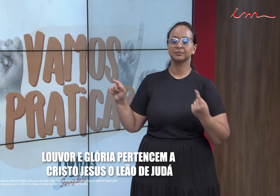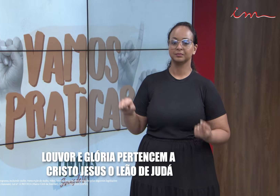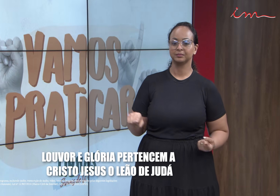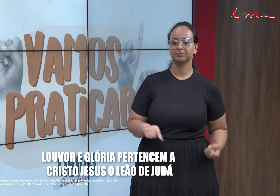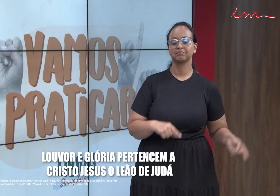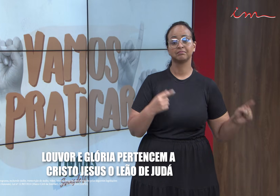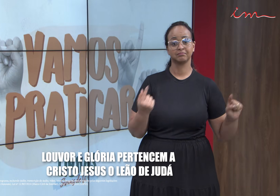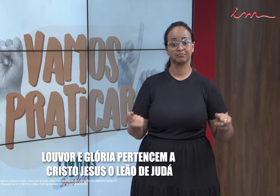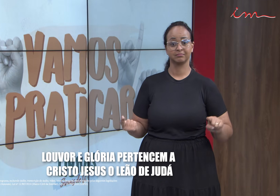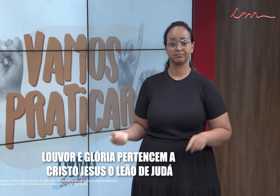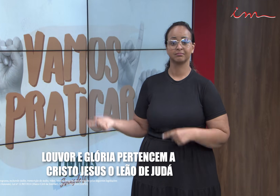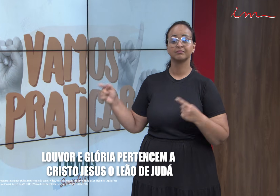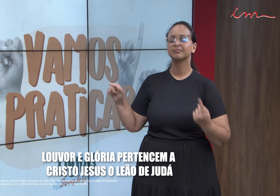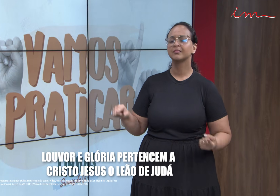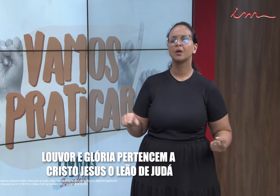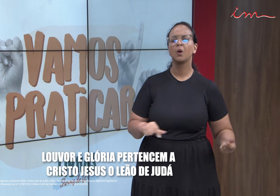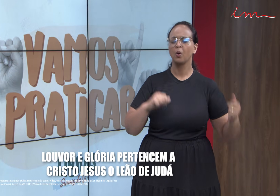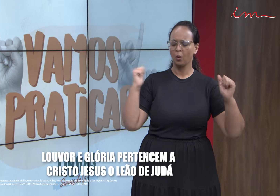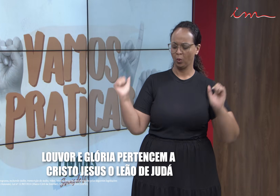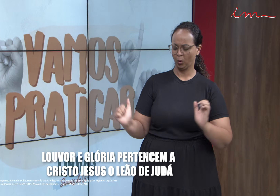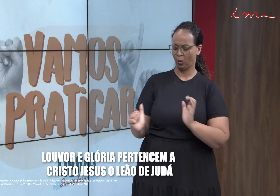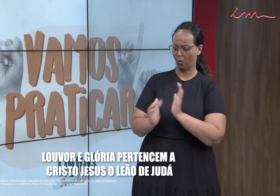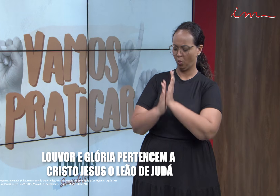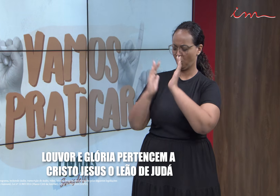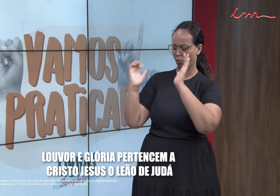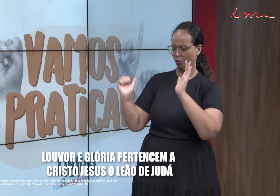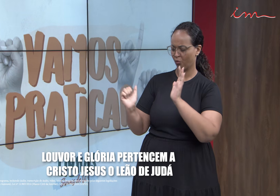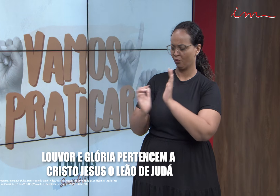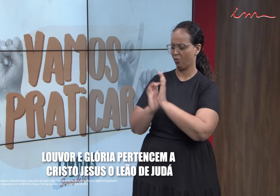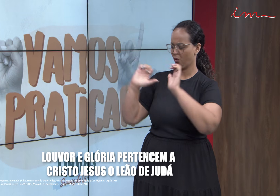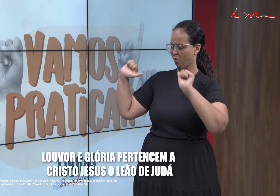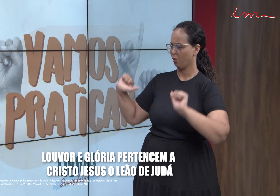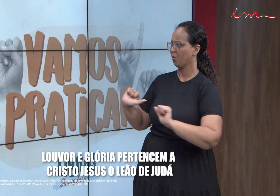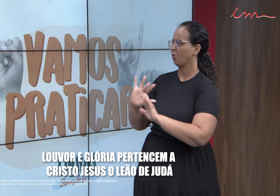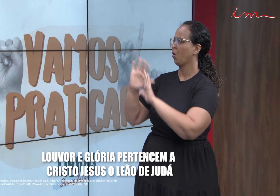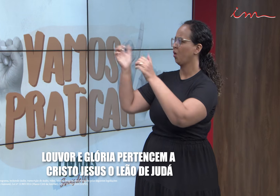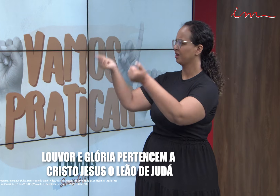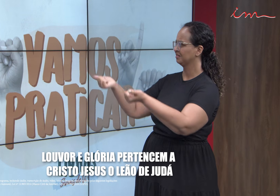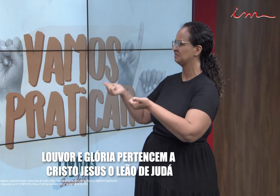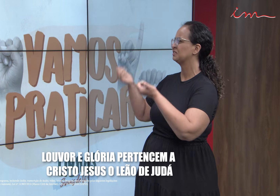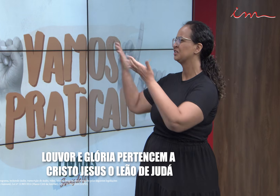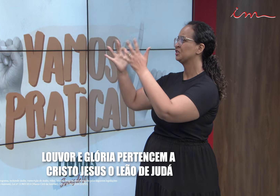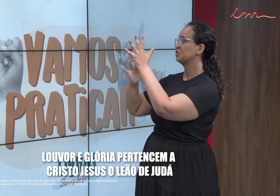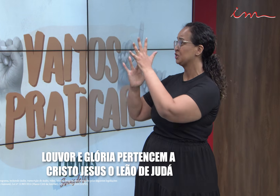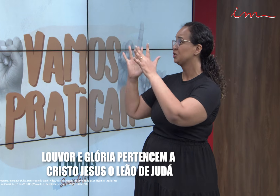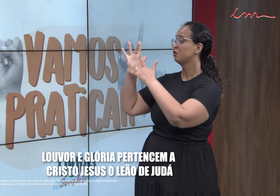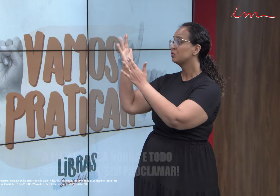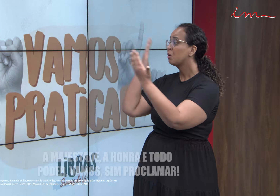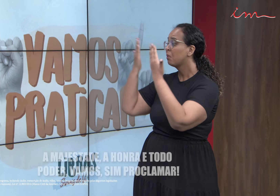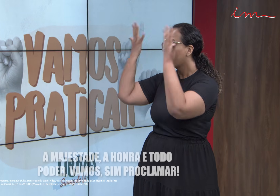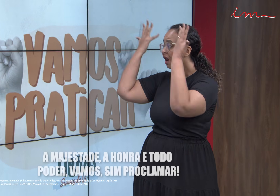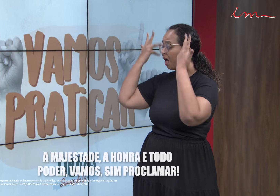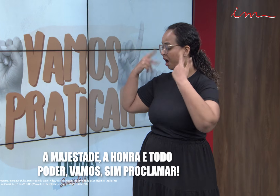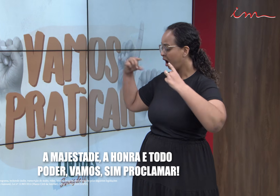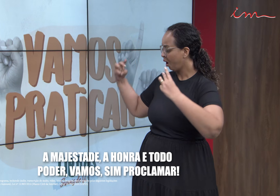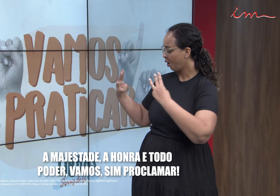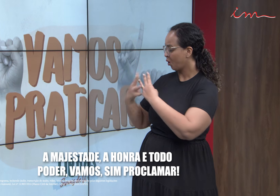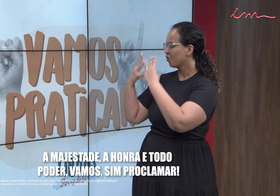Louvor e glória pertencem a Cristo Jesus, o leão de Judá,